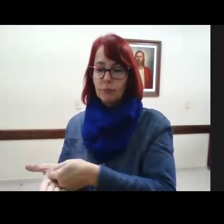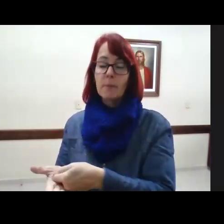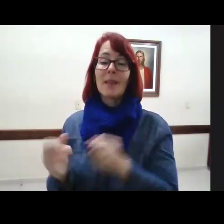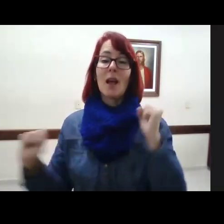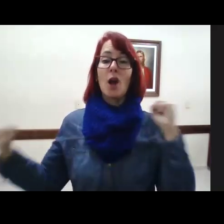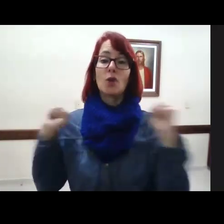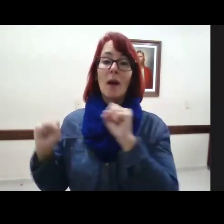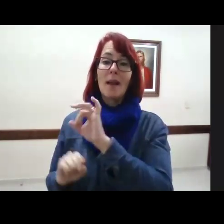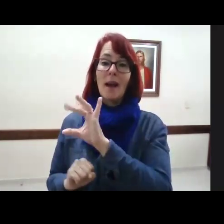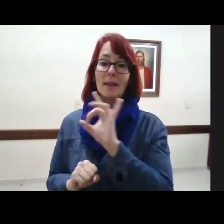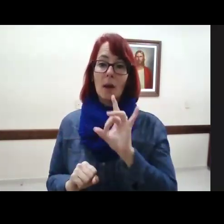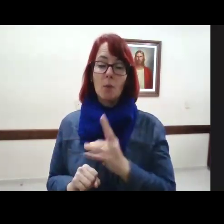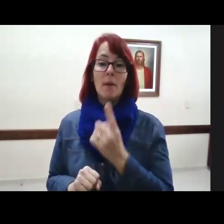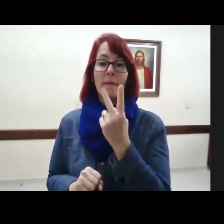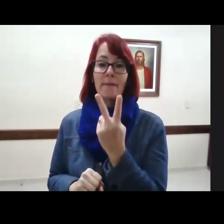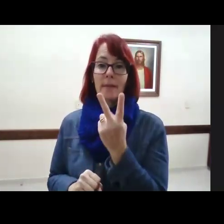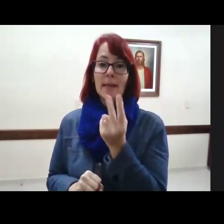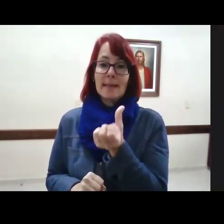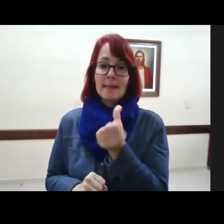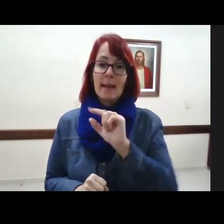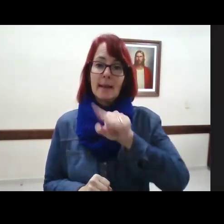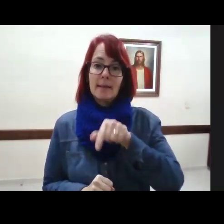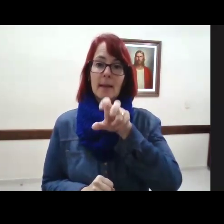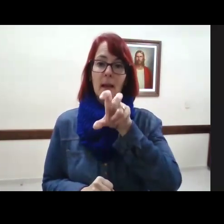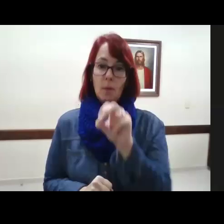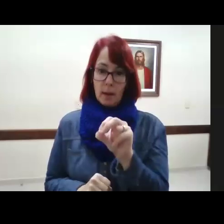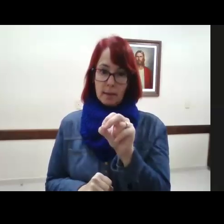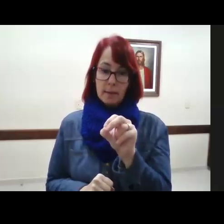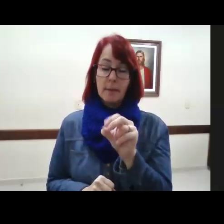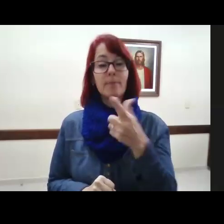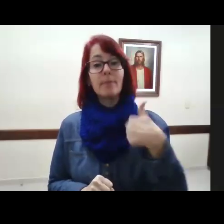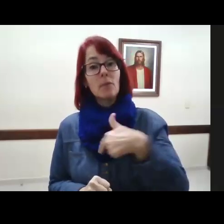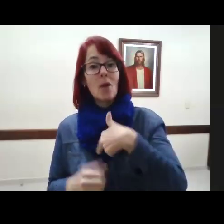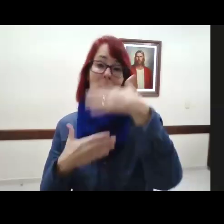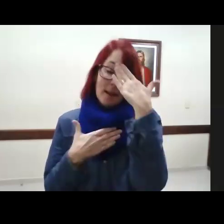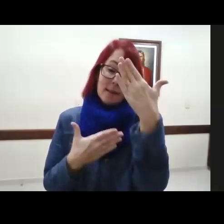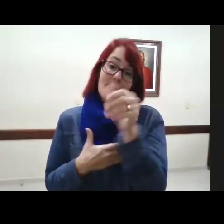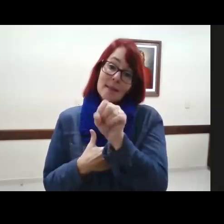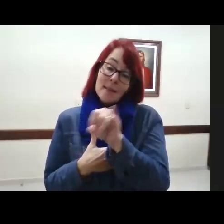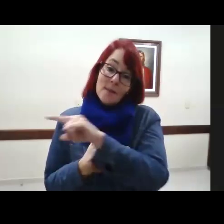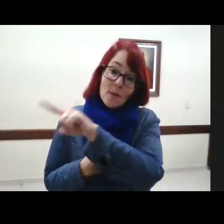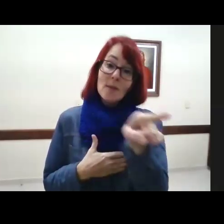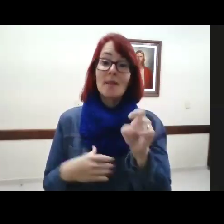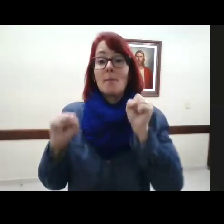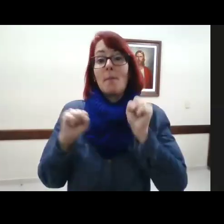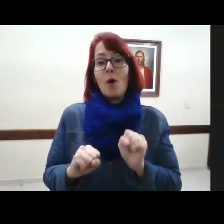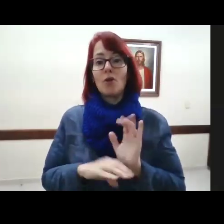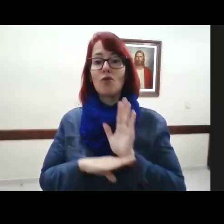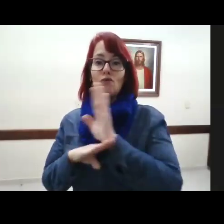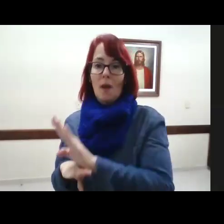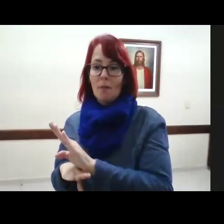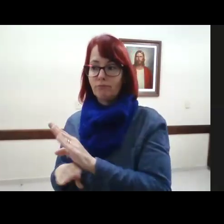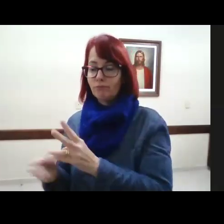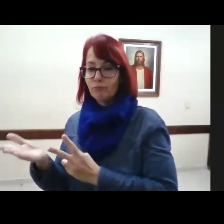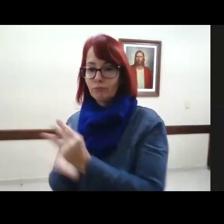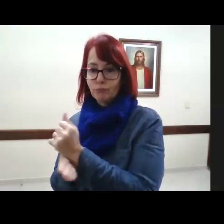26,50 cada toalha, e nós agradeceríamos se o maior número de pessoas pudesse ajudar da